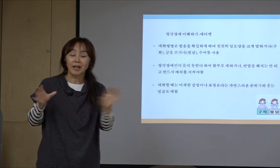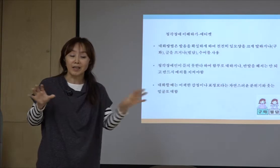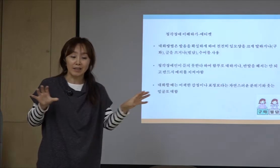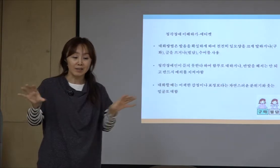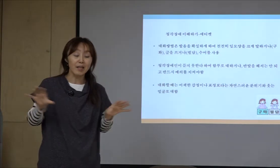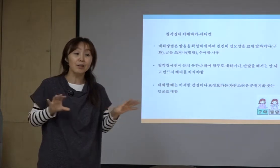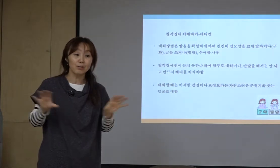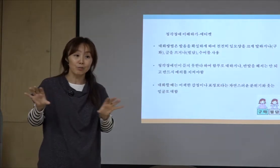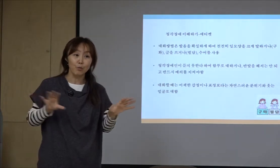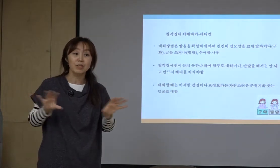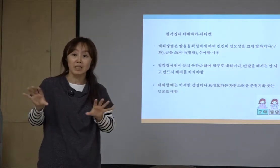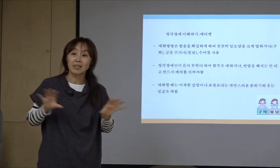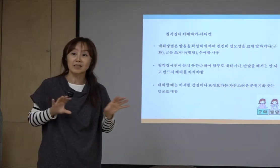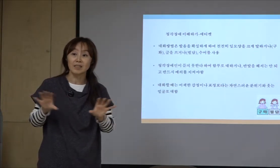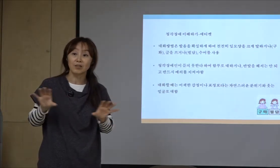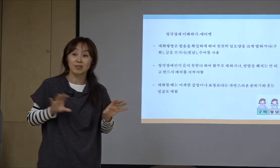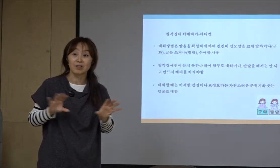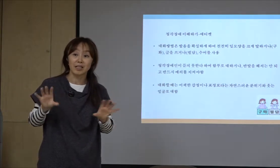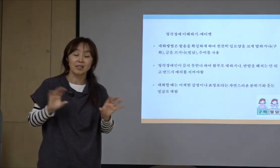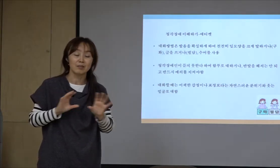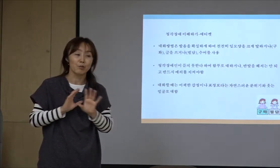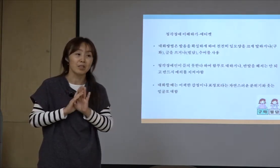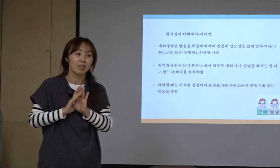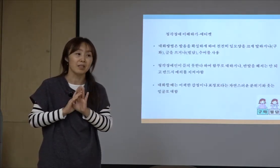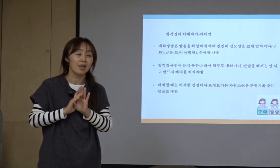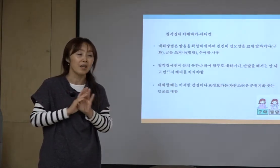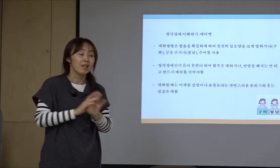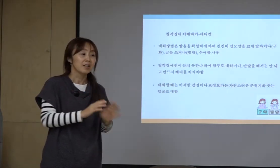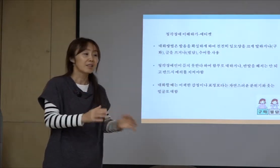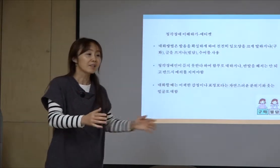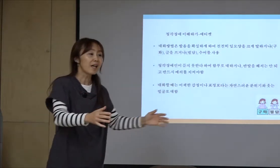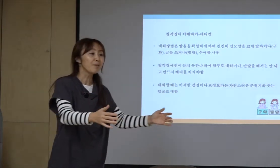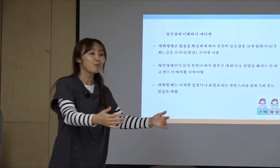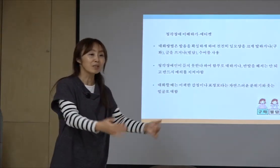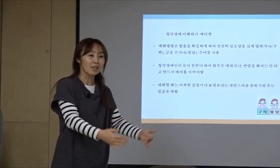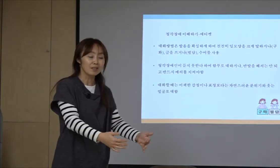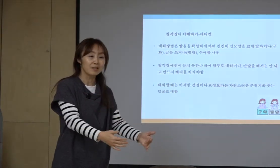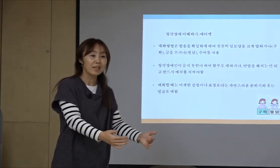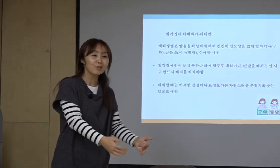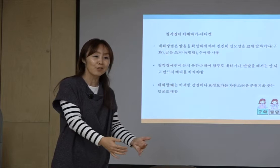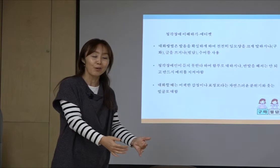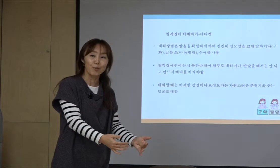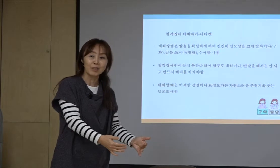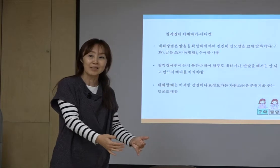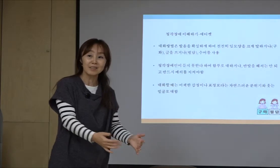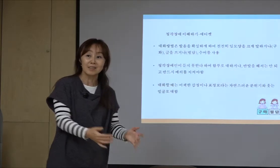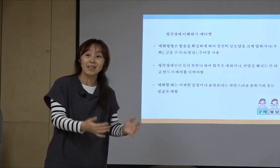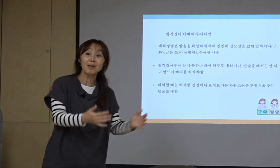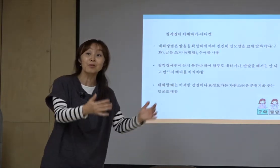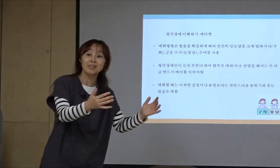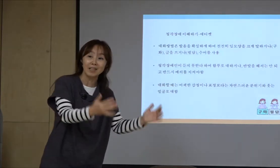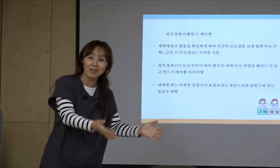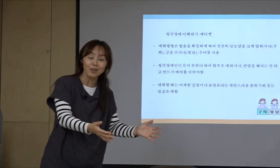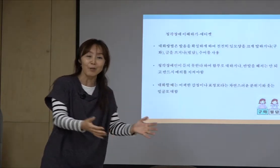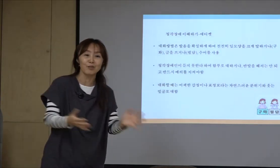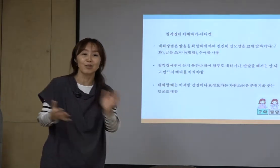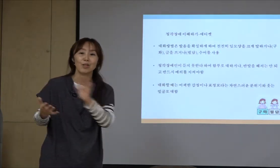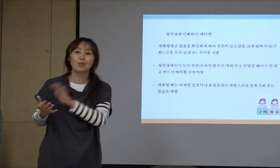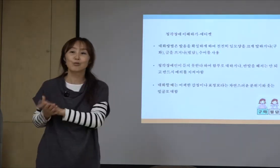다 같은 사회복지 하는 일이거든요. 장애인들 복지 일인데 그냥 사회복지사를 하는 것보다는 사회복지사 할 거면